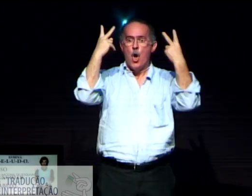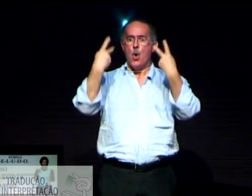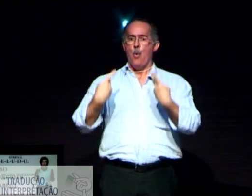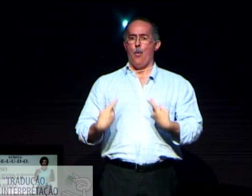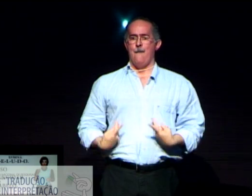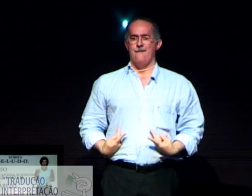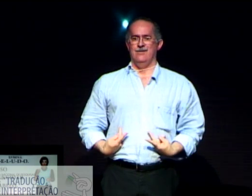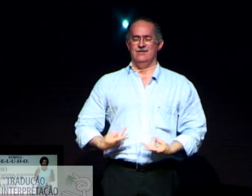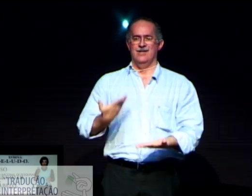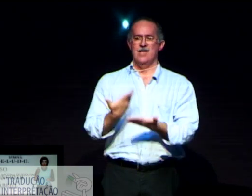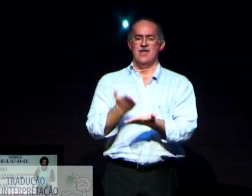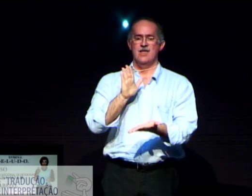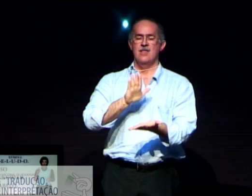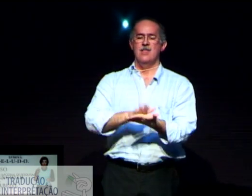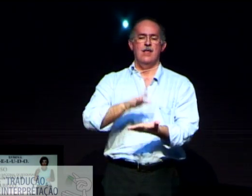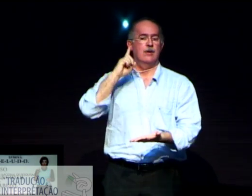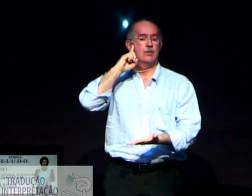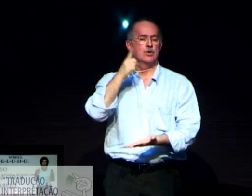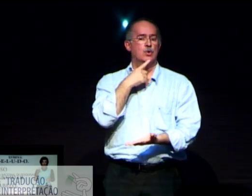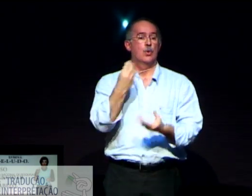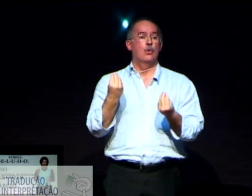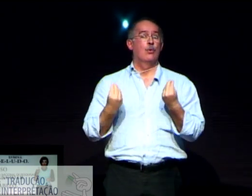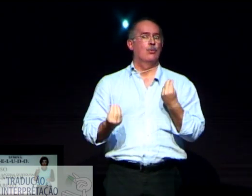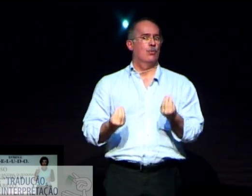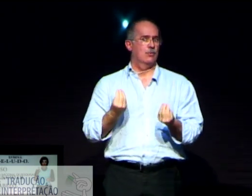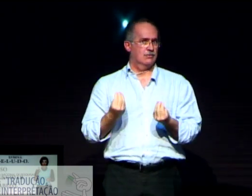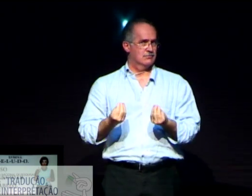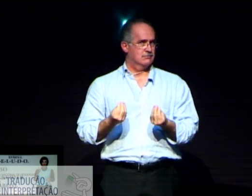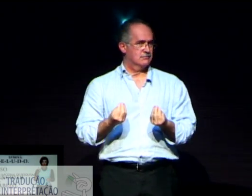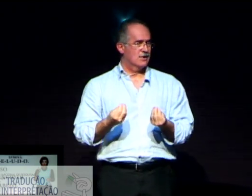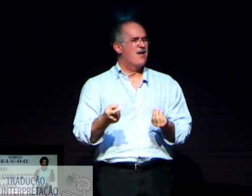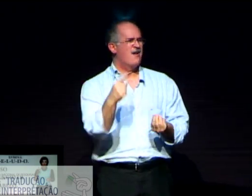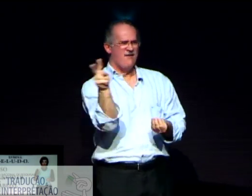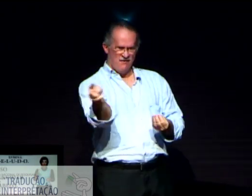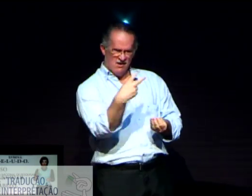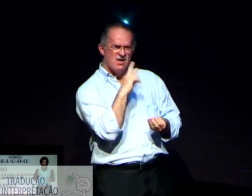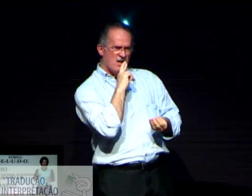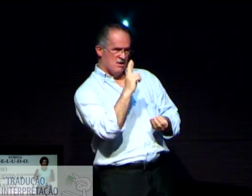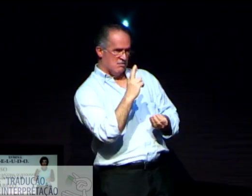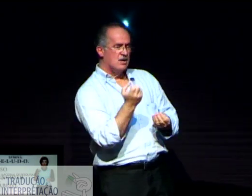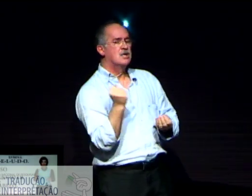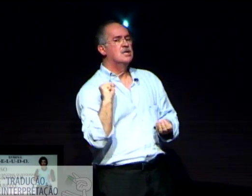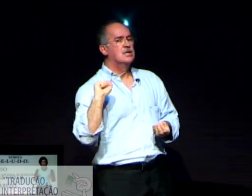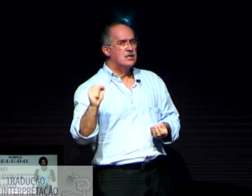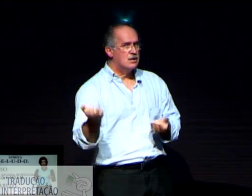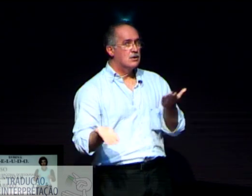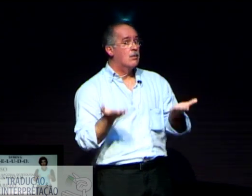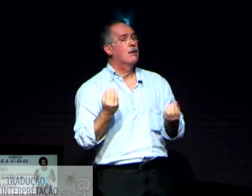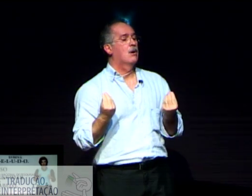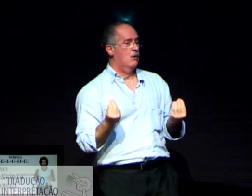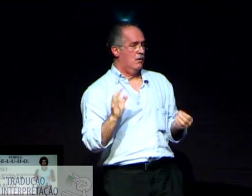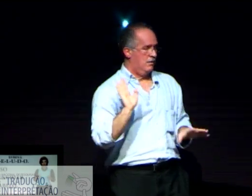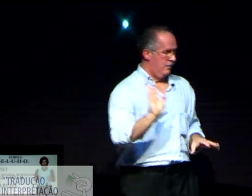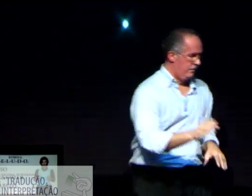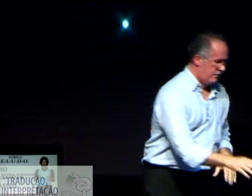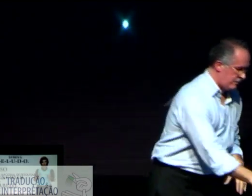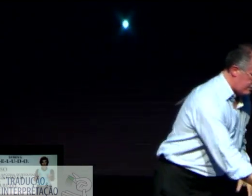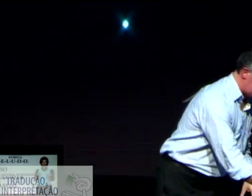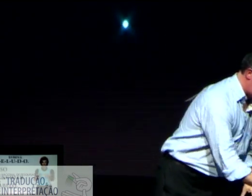E agora nós vamos ver um tradutor surdo-humano, como ele realiza isso. Vejam, e a gente pode